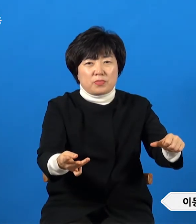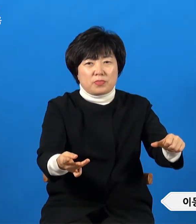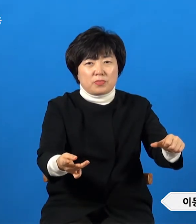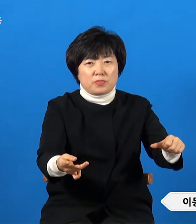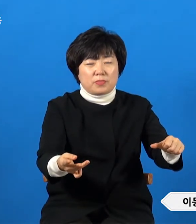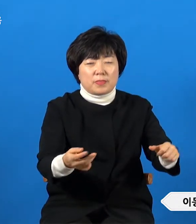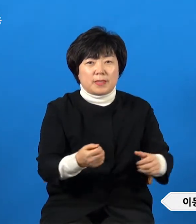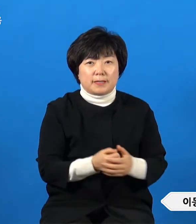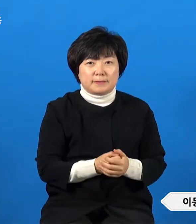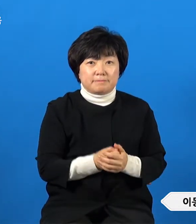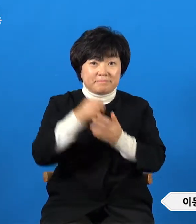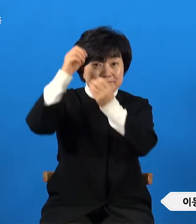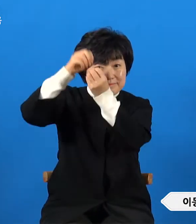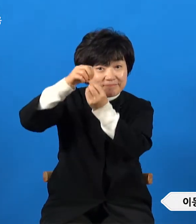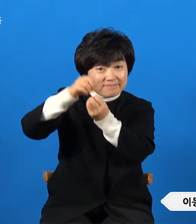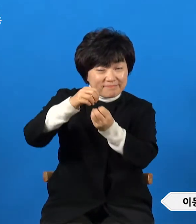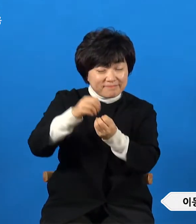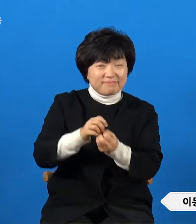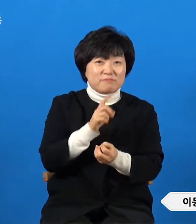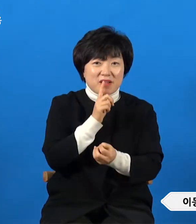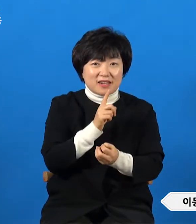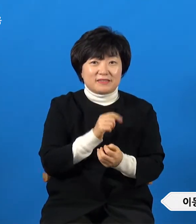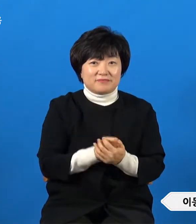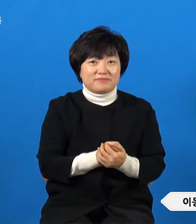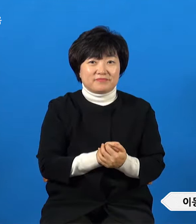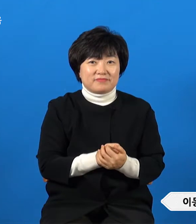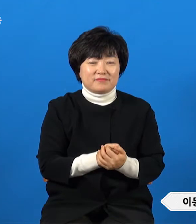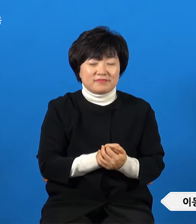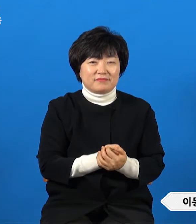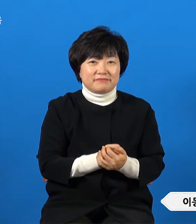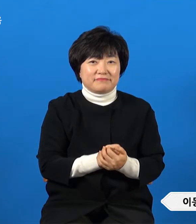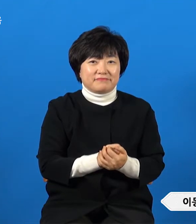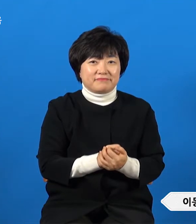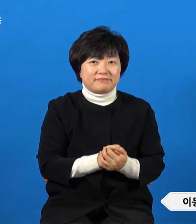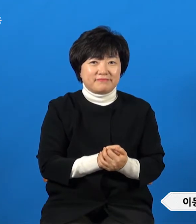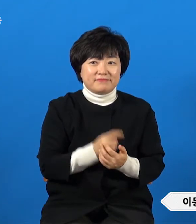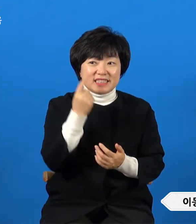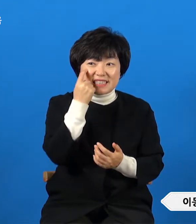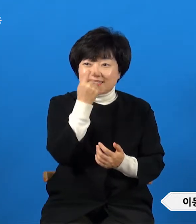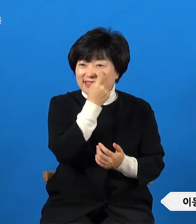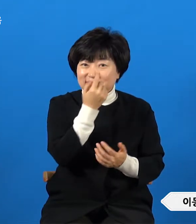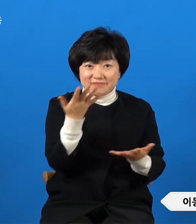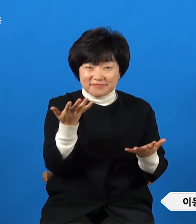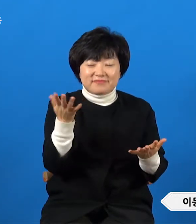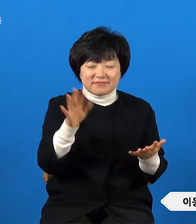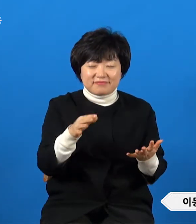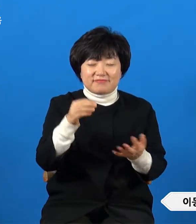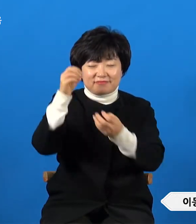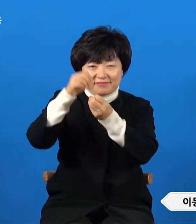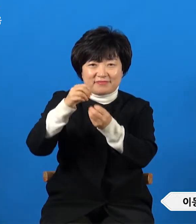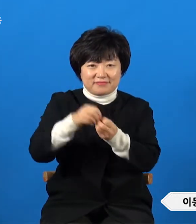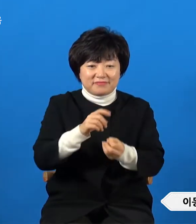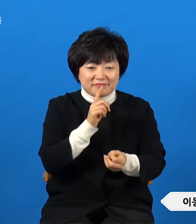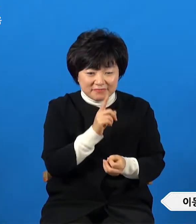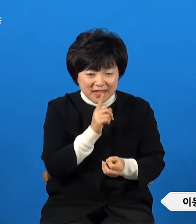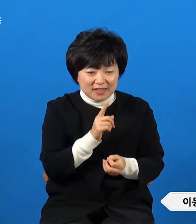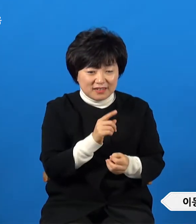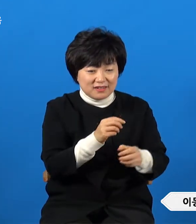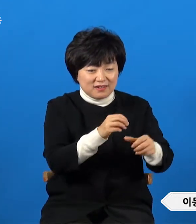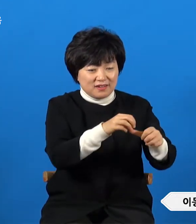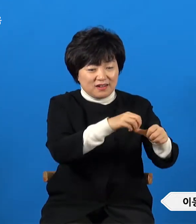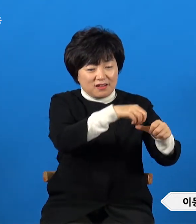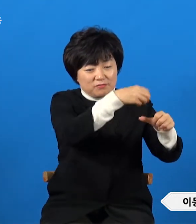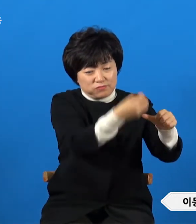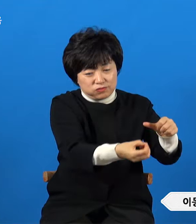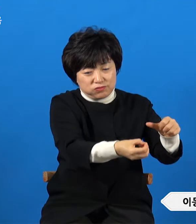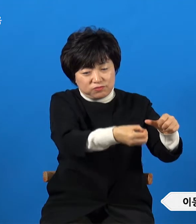하면 이건 뭐 입증될 것은 아니지만 교회 전승에 의하면 그의 목이 굴러가면서 피를 쏟던